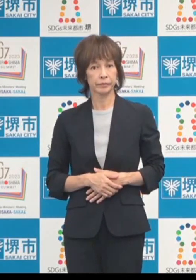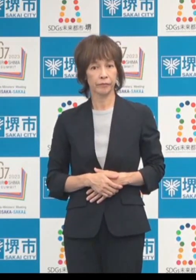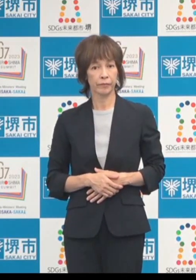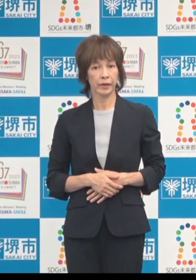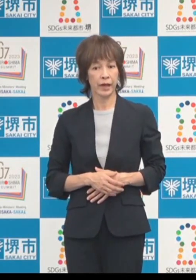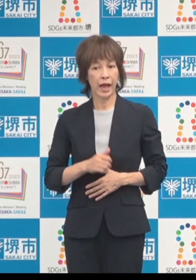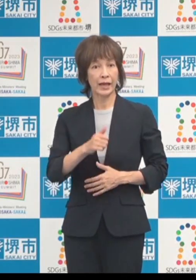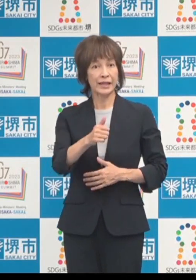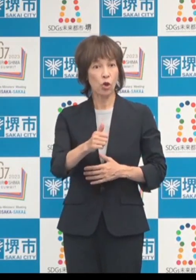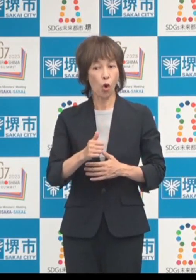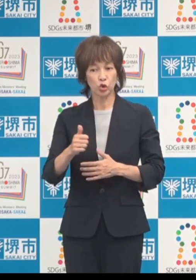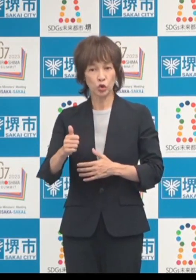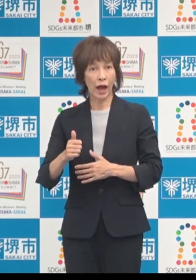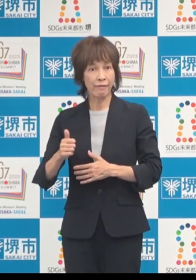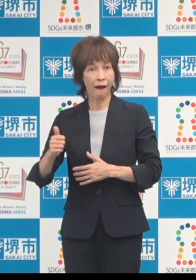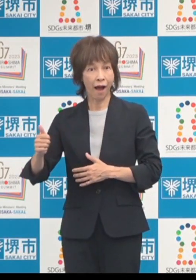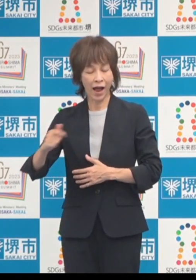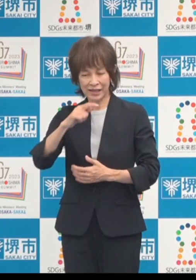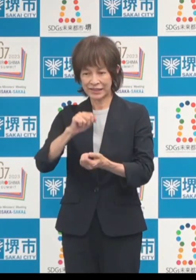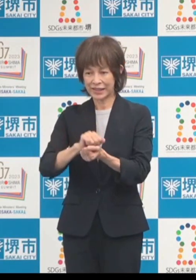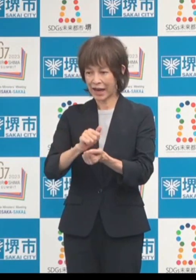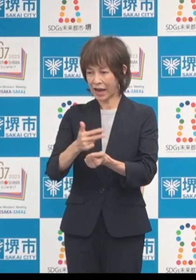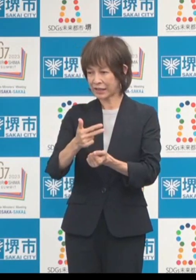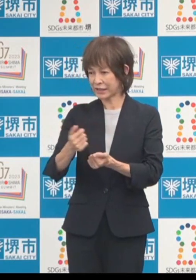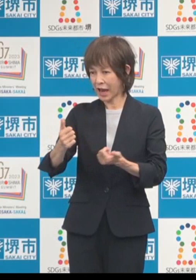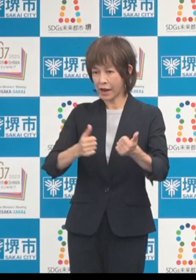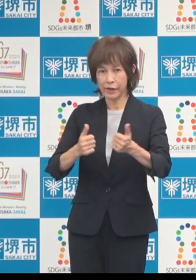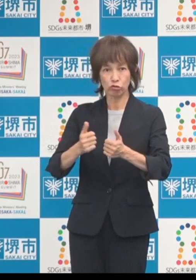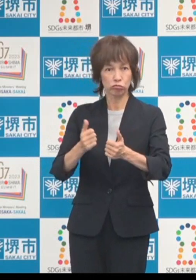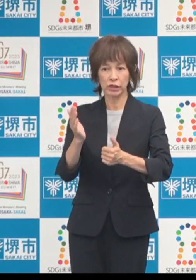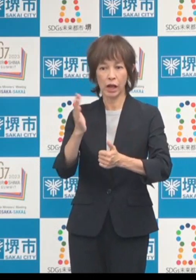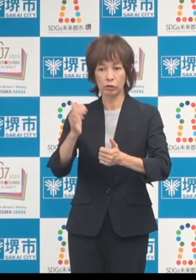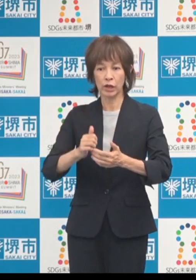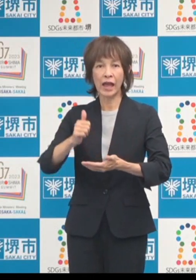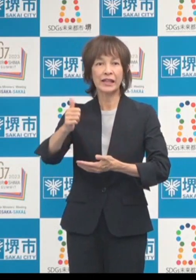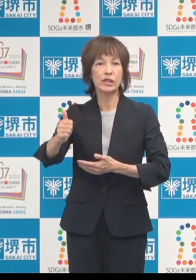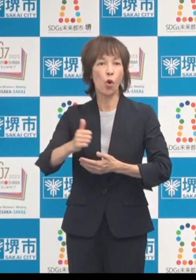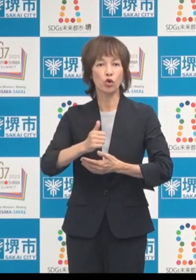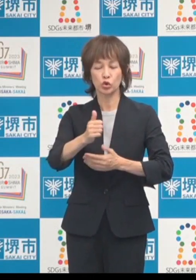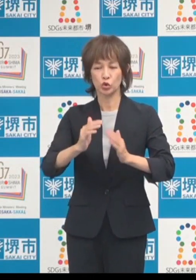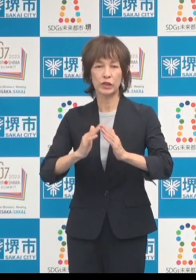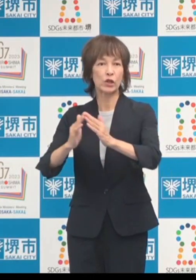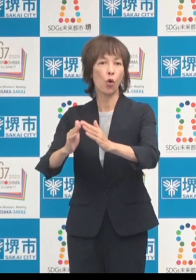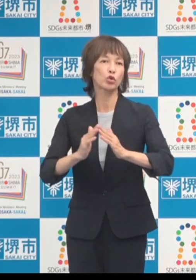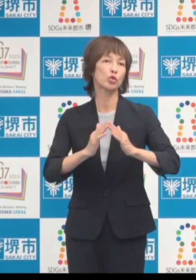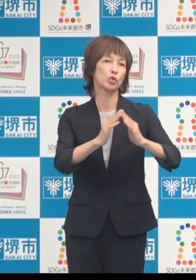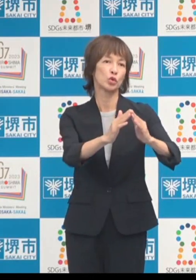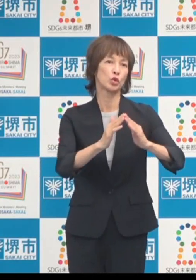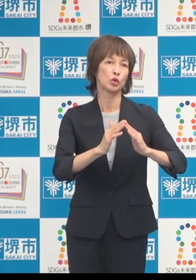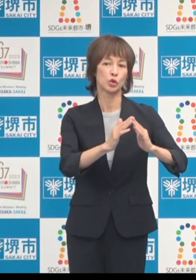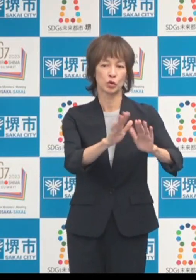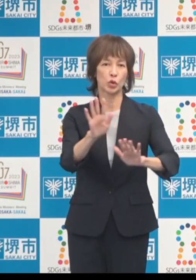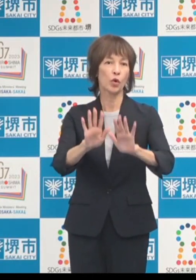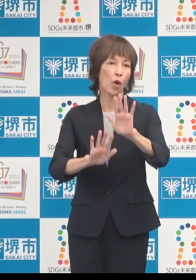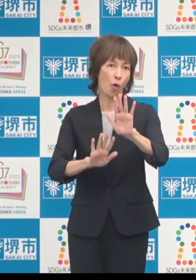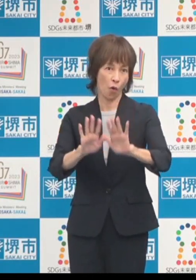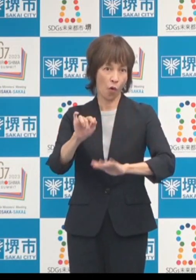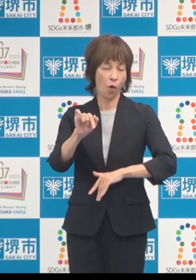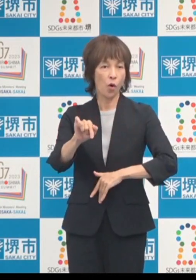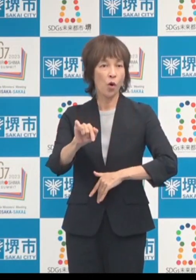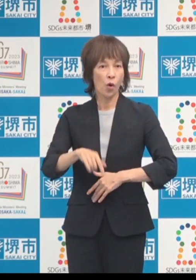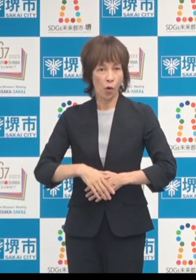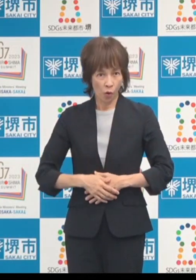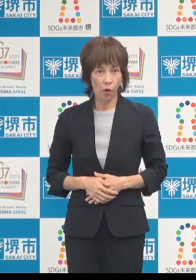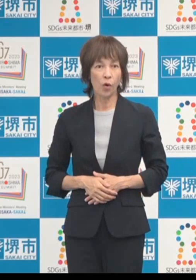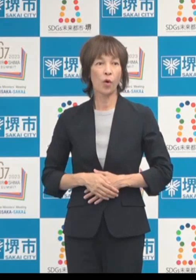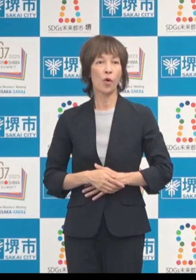する方、堺市に入ってくる人よりも出ていく人の方が多くなる状況というのは、これ